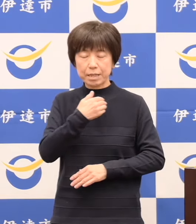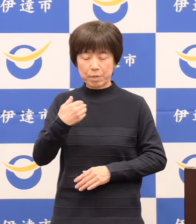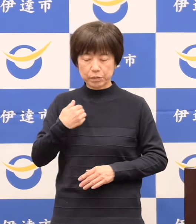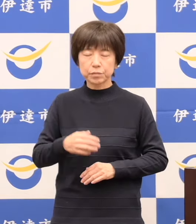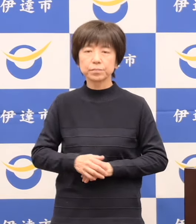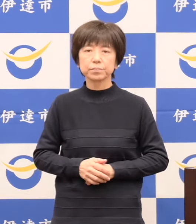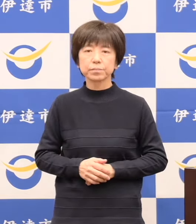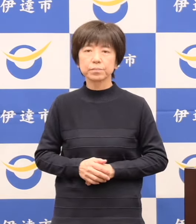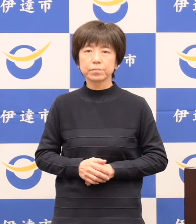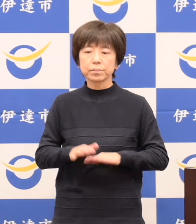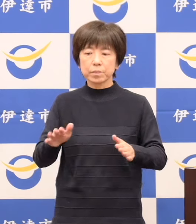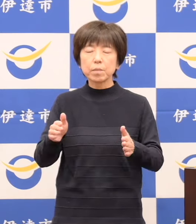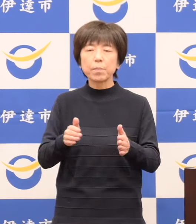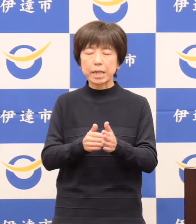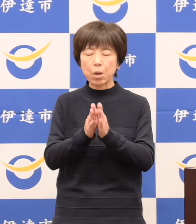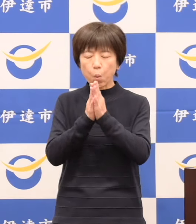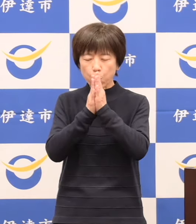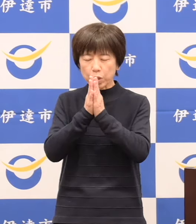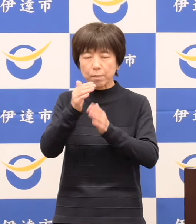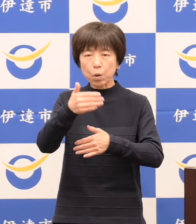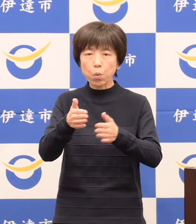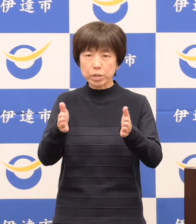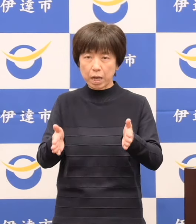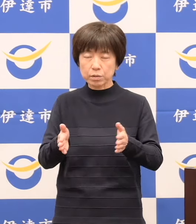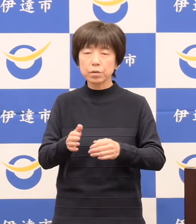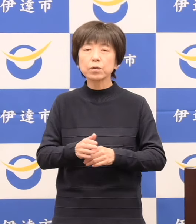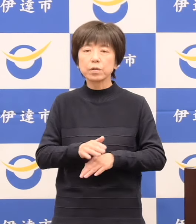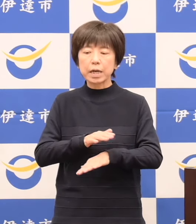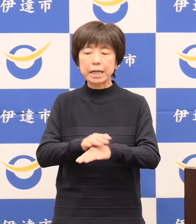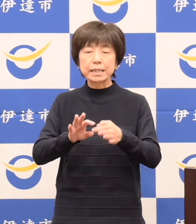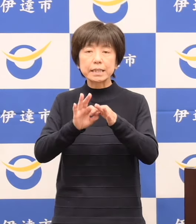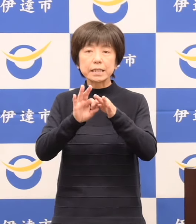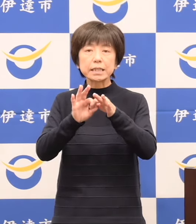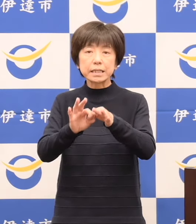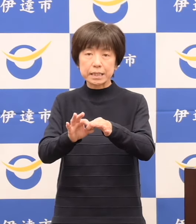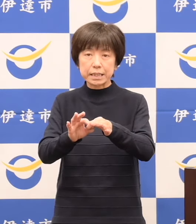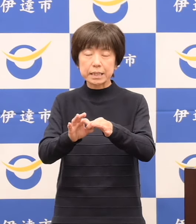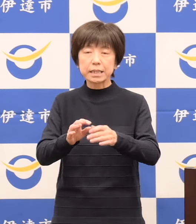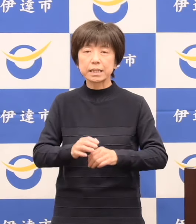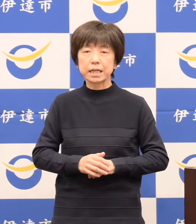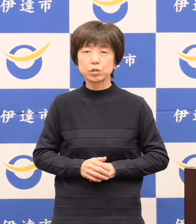今までですね、お悔やみコーナーということで、お悔やみ手続きを